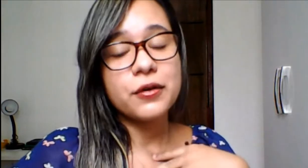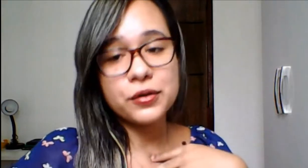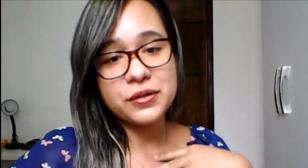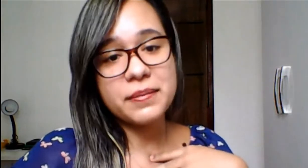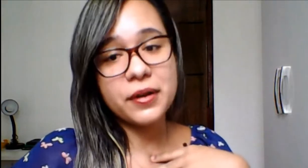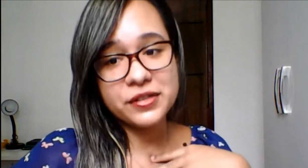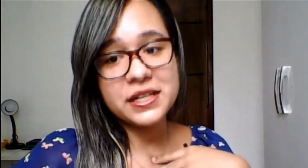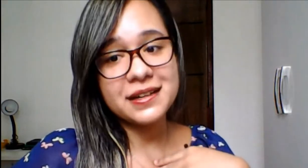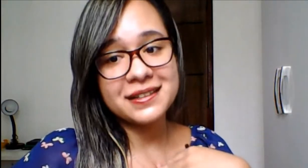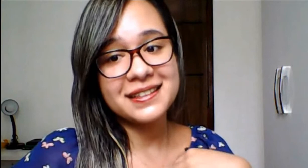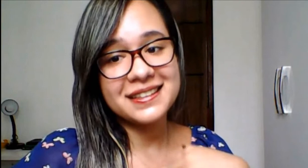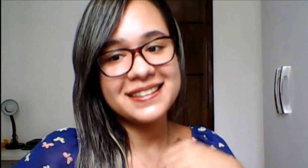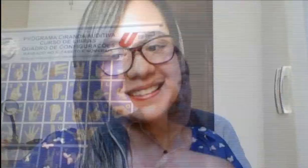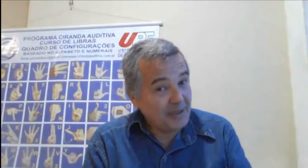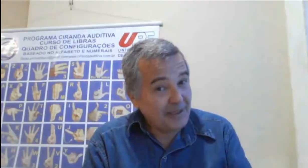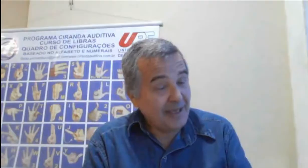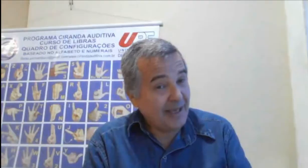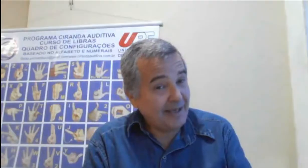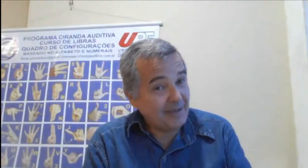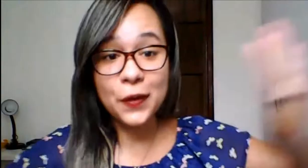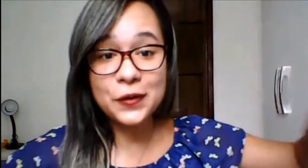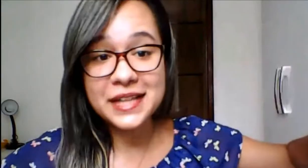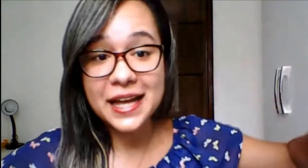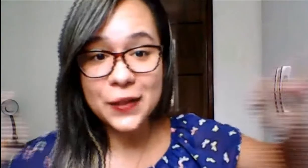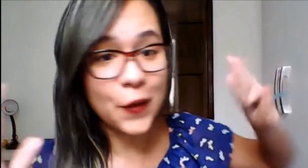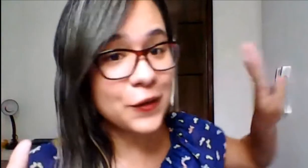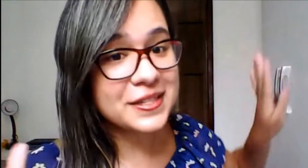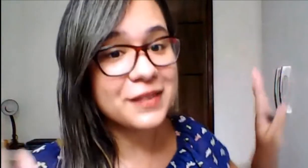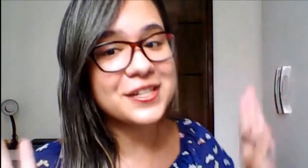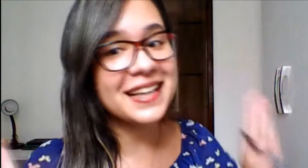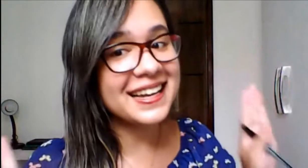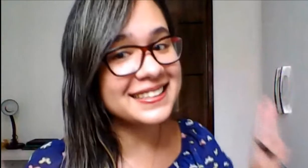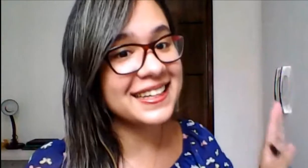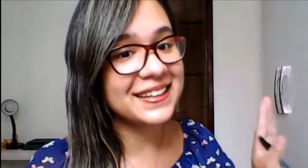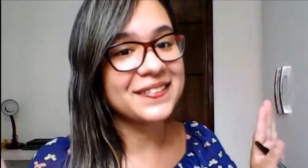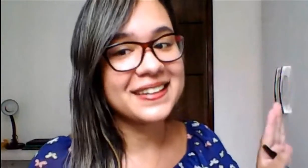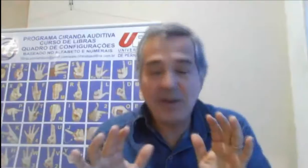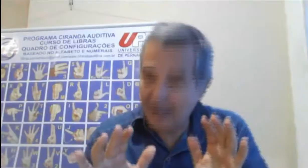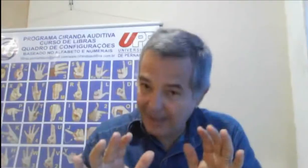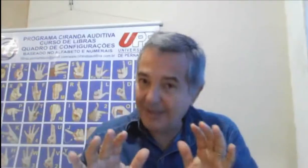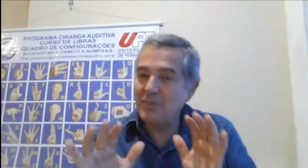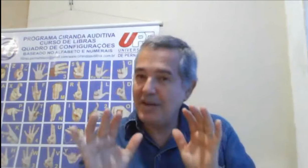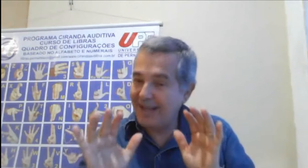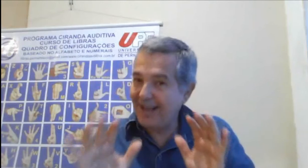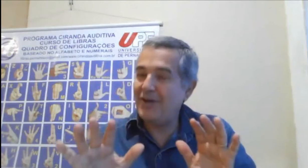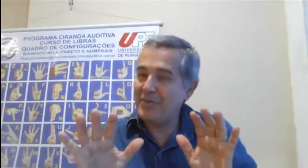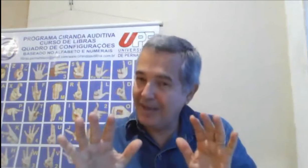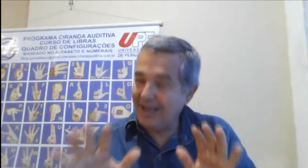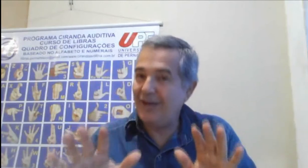curso de Calma, biologia, calma, assim, calma. todos não generalizando. Não, calma, calma,